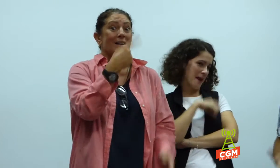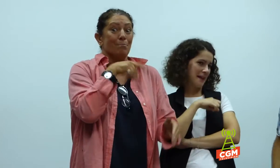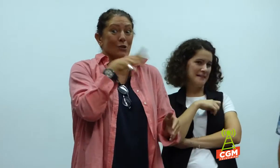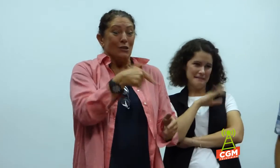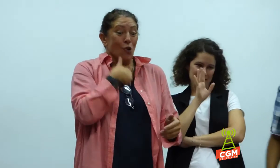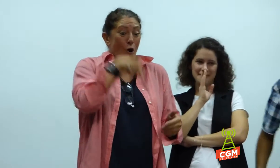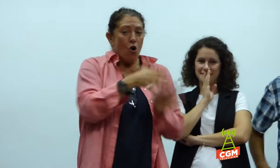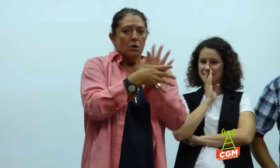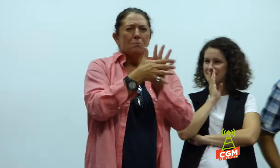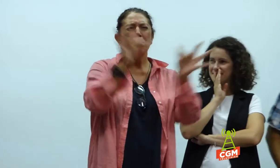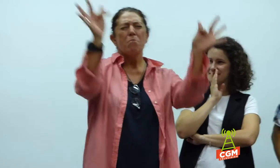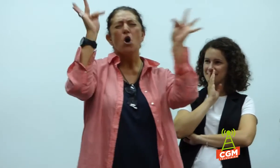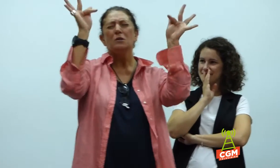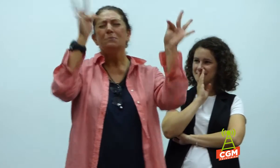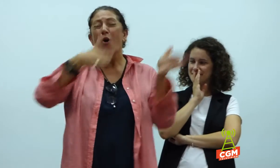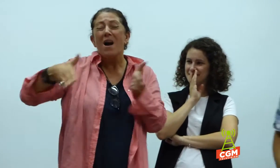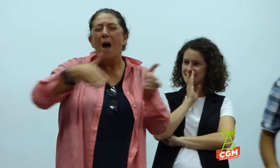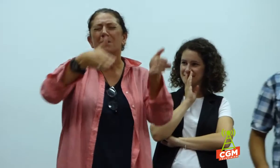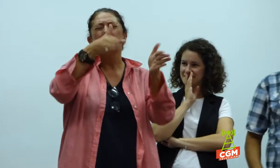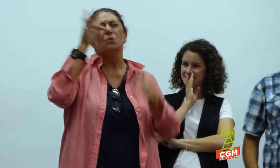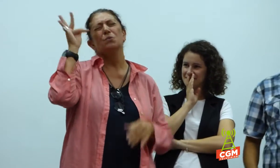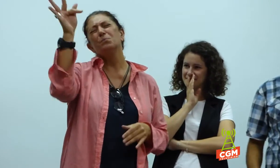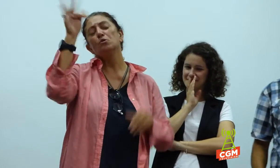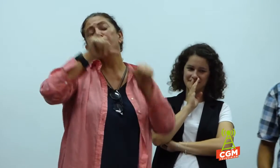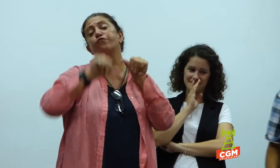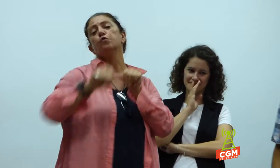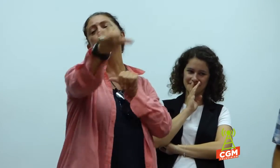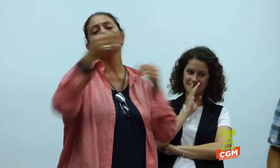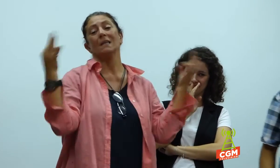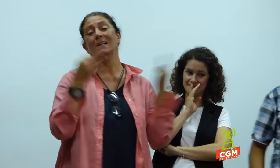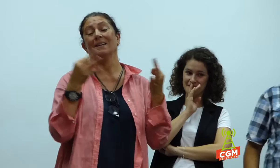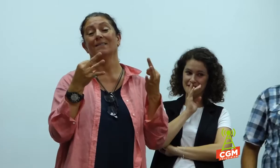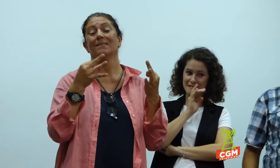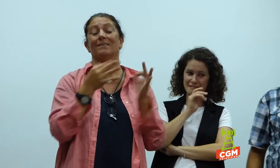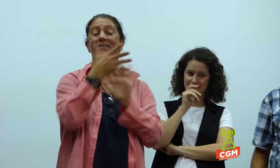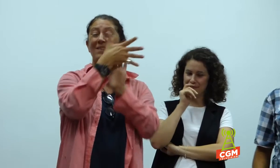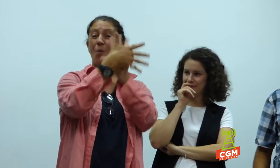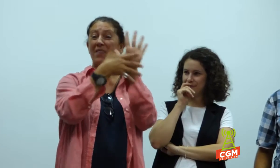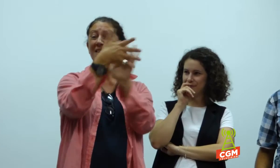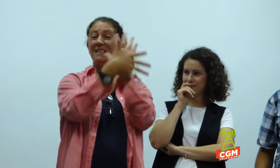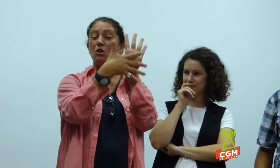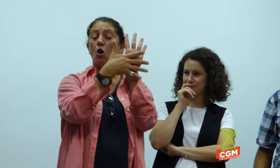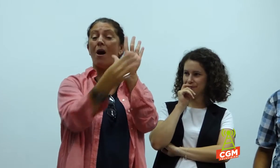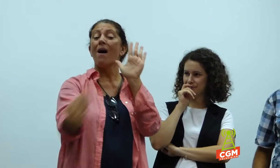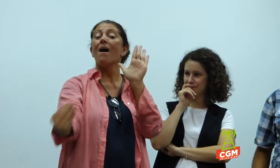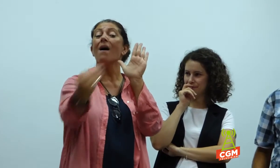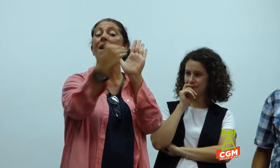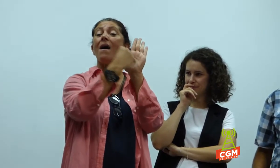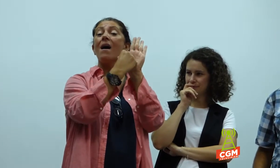sordas, abolir todas las barreras que hay en relación a la comunicación. Porque la lengua de signos es un camino que no hay que recorrerlo, pero que es muy positivo.